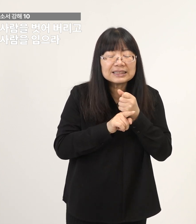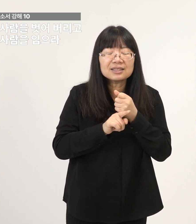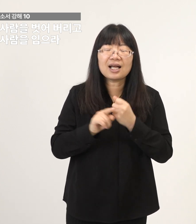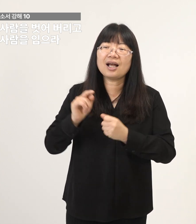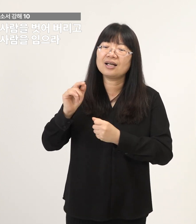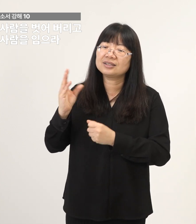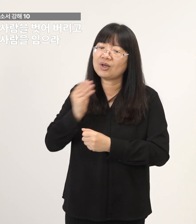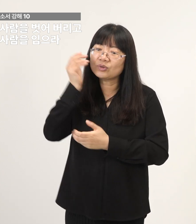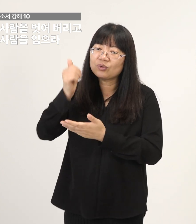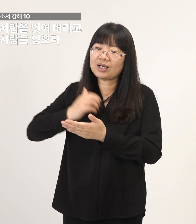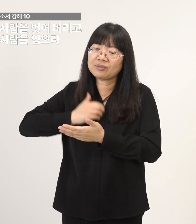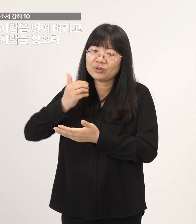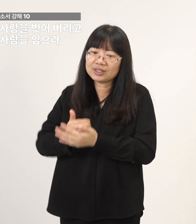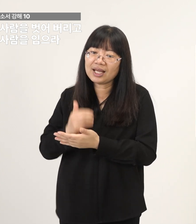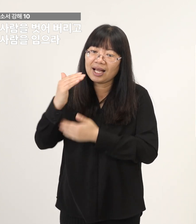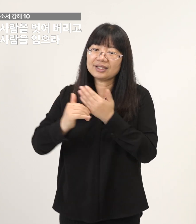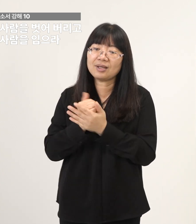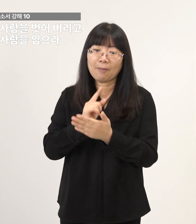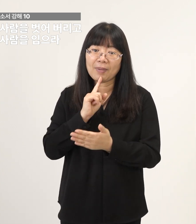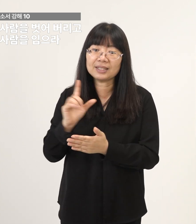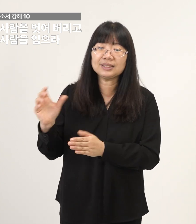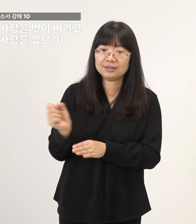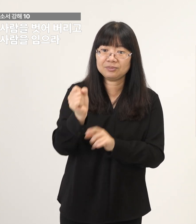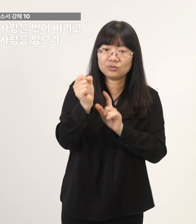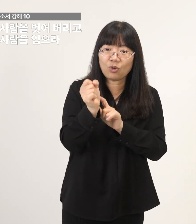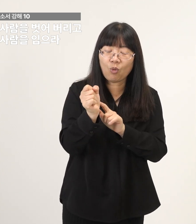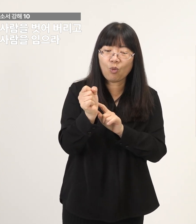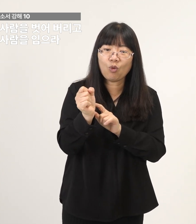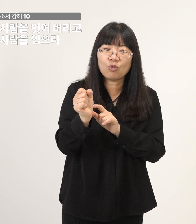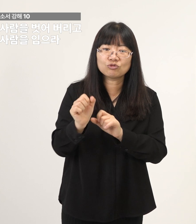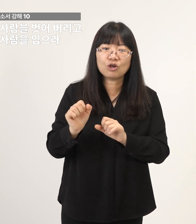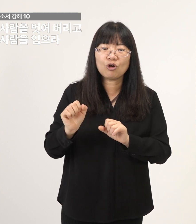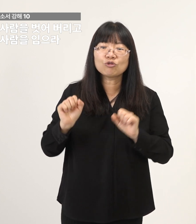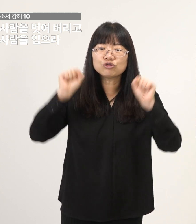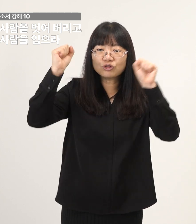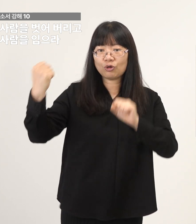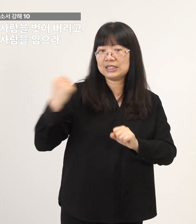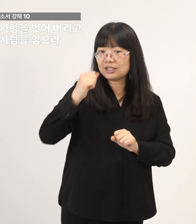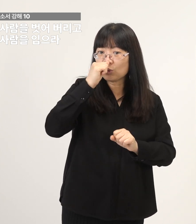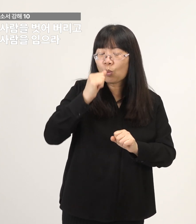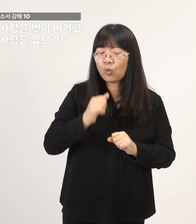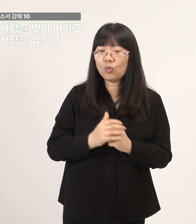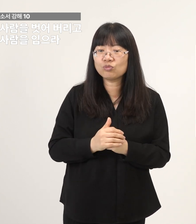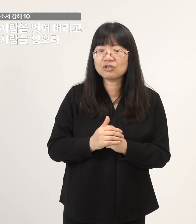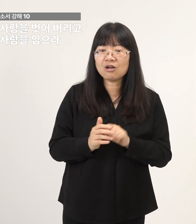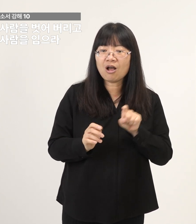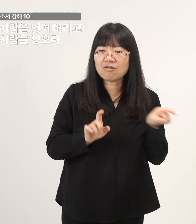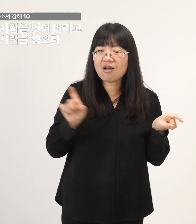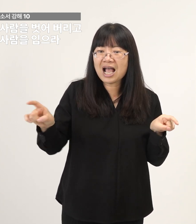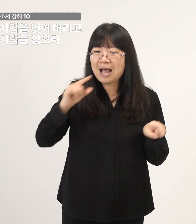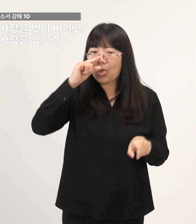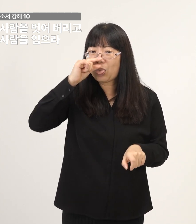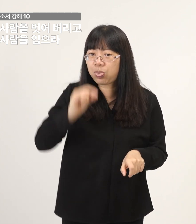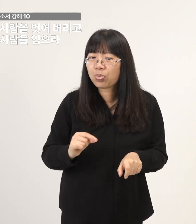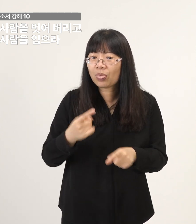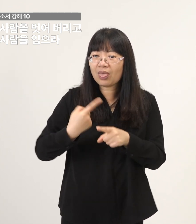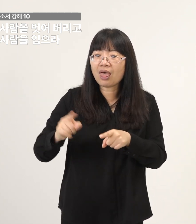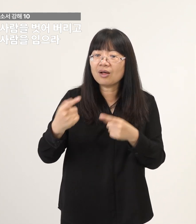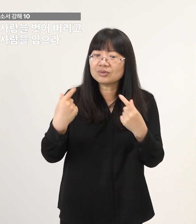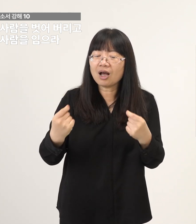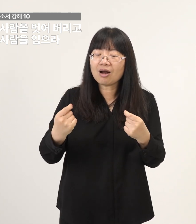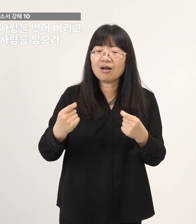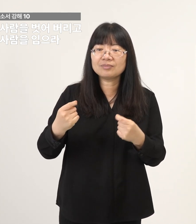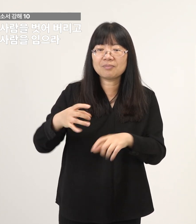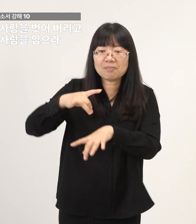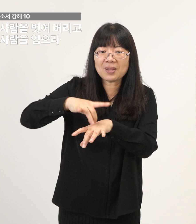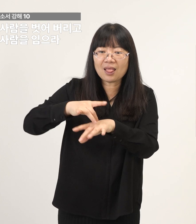말씀으로 운동력이 있고 좌우의 날성 검처럼 골수를 쪼개는 힘이